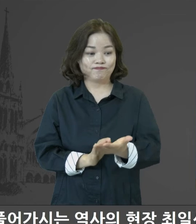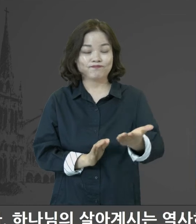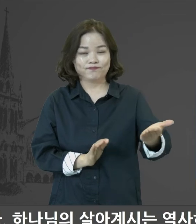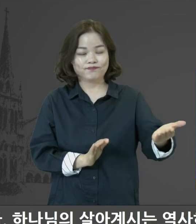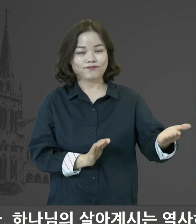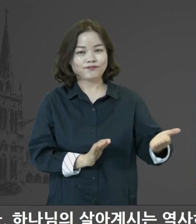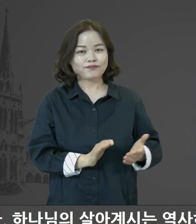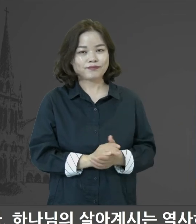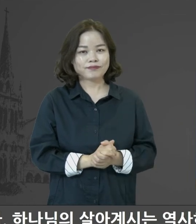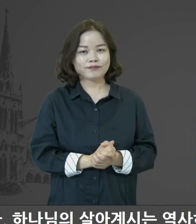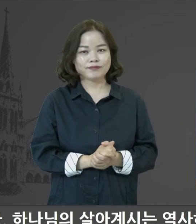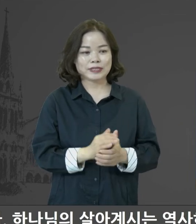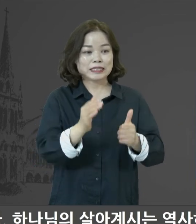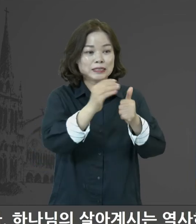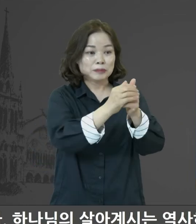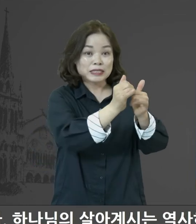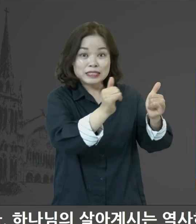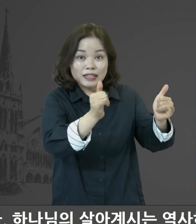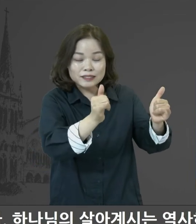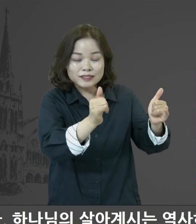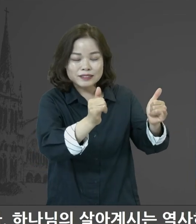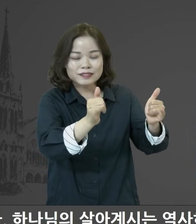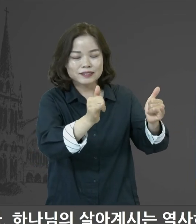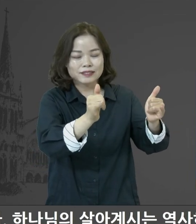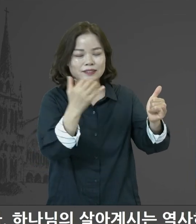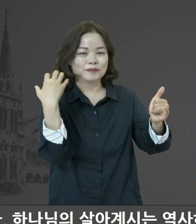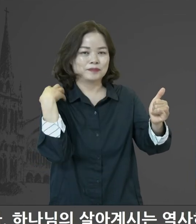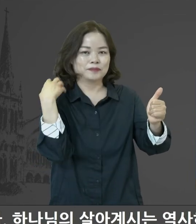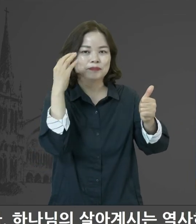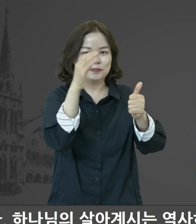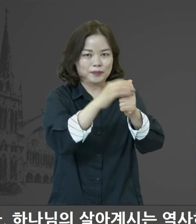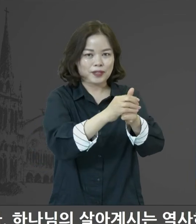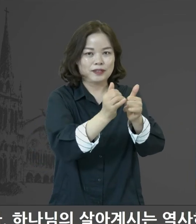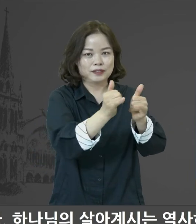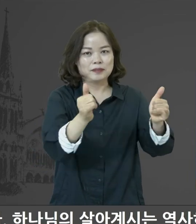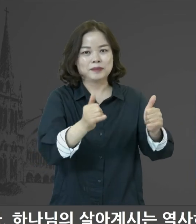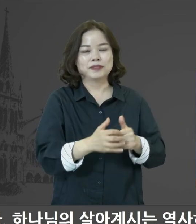여러분들이 바로 그러한 사람들입니다.